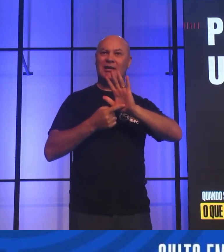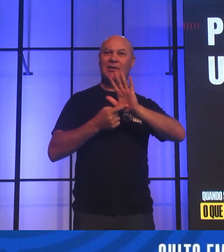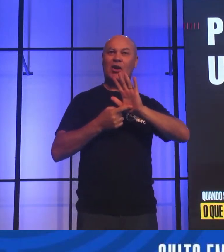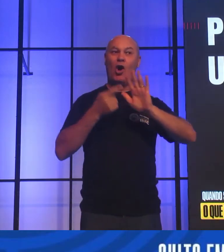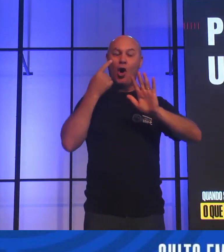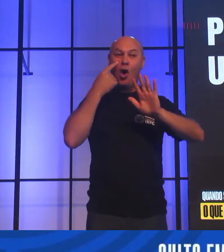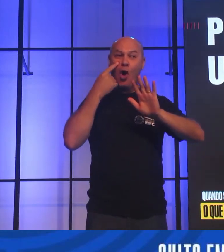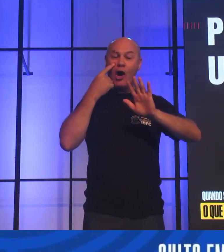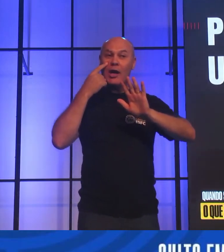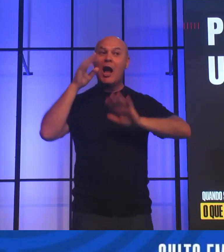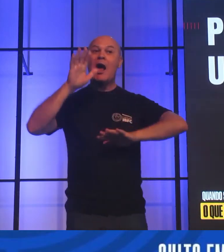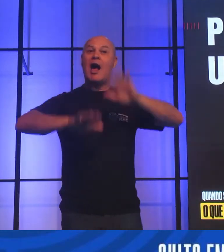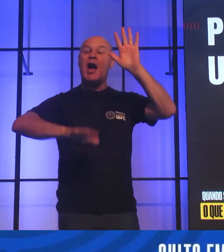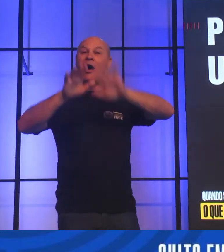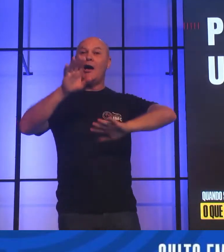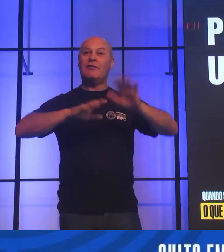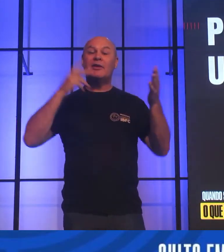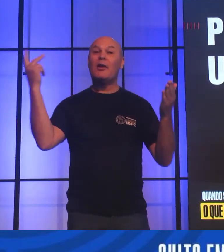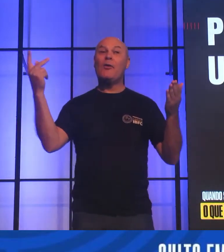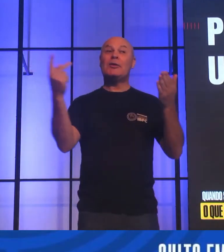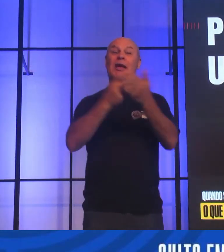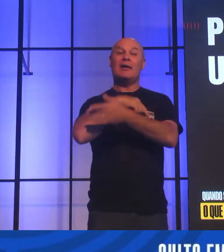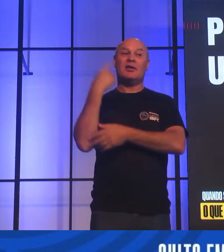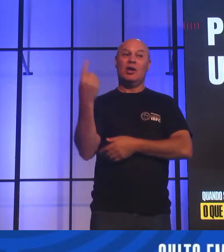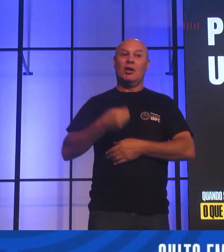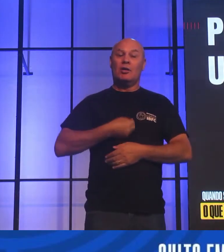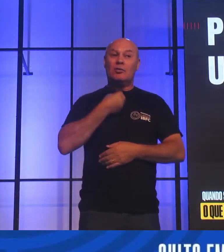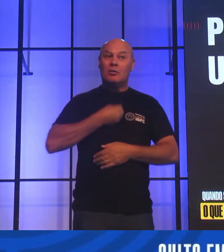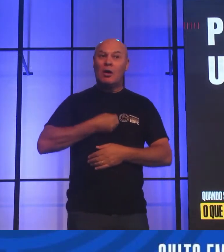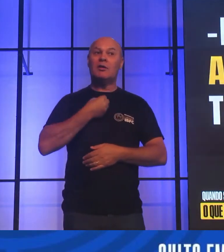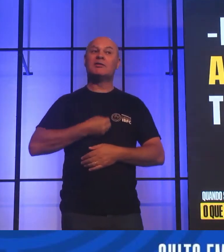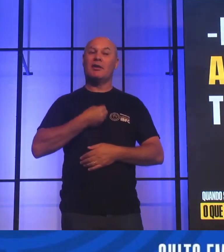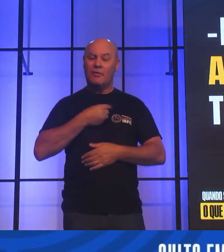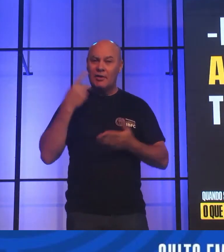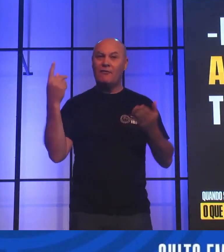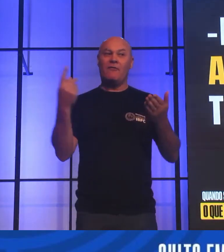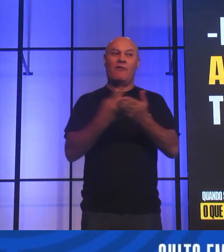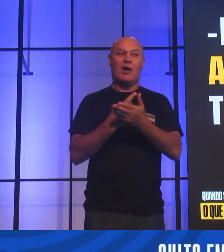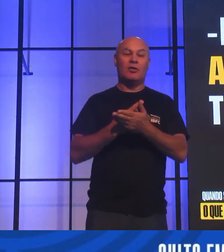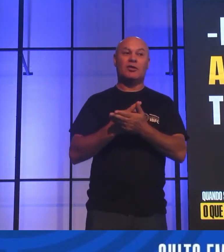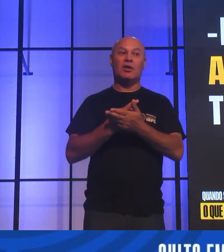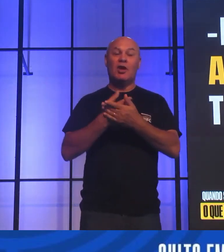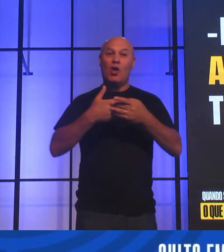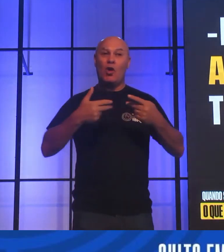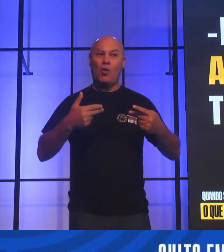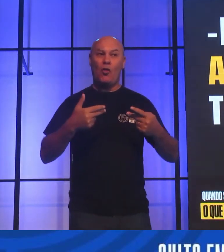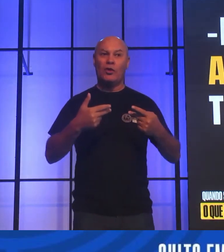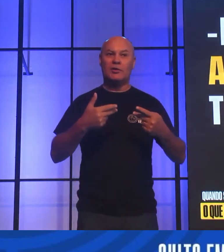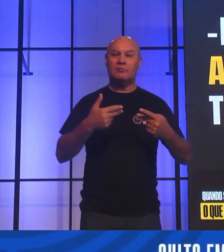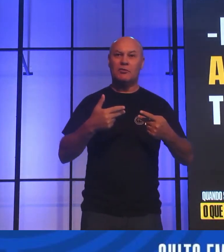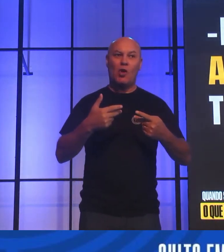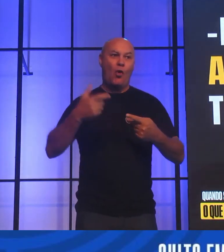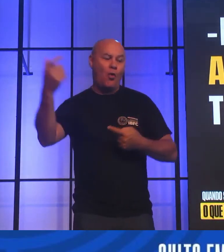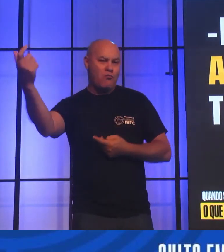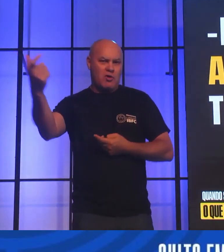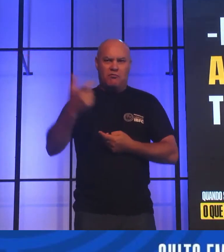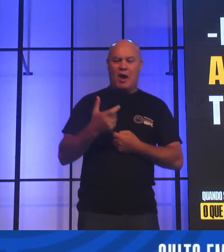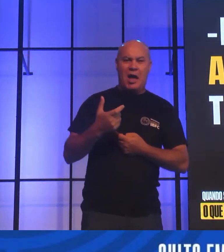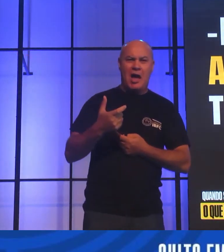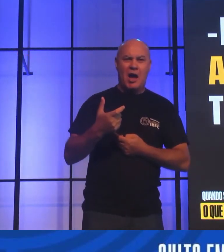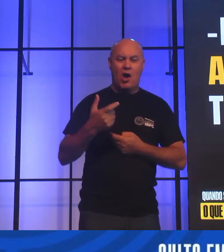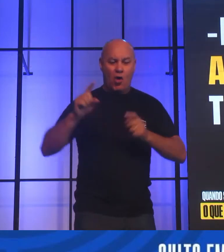alguns ambientes que mexem com você, que fazem com que você reaja de uma forma negativa,